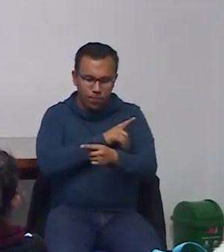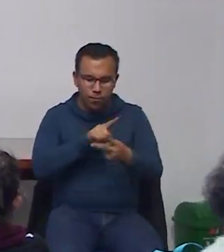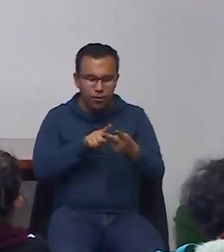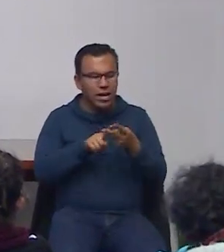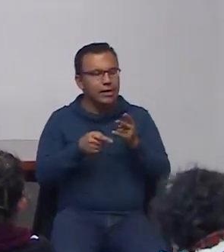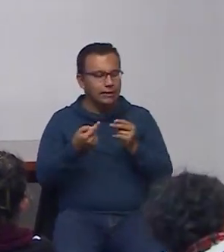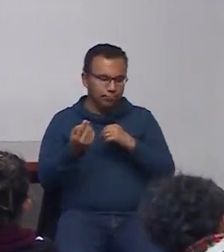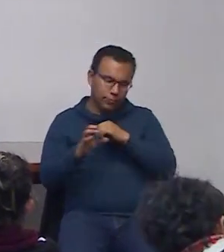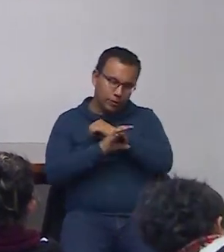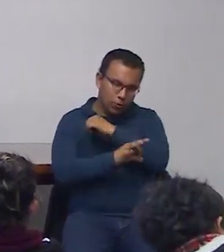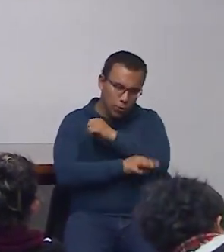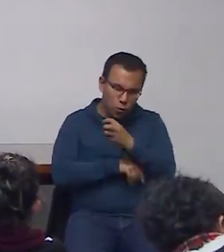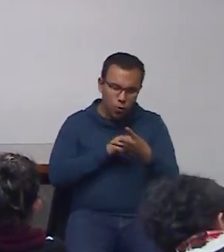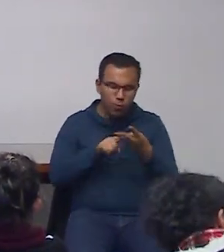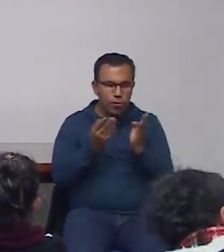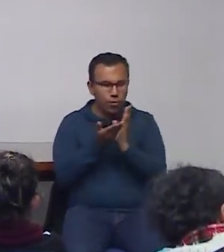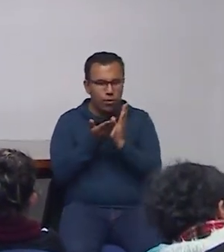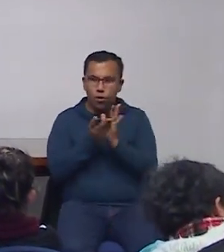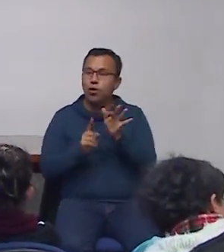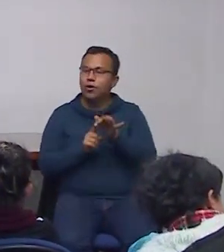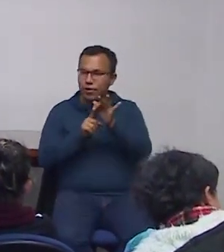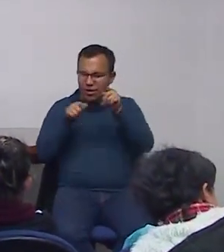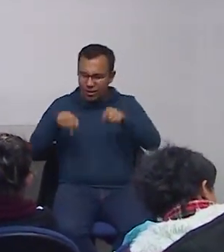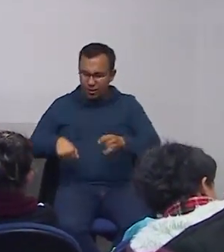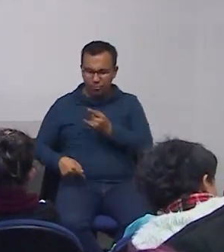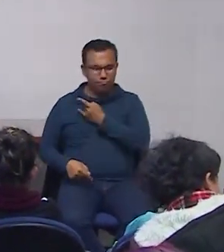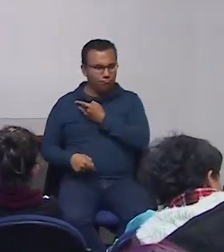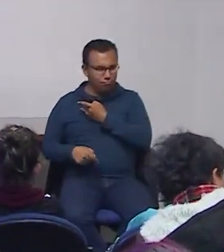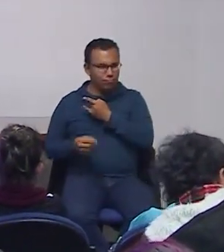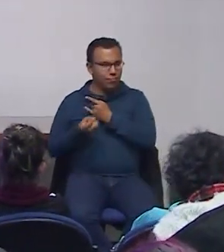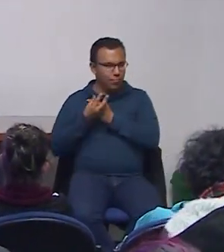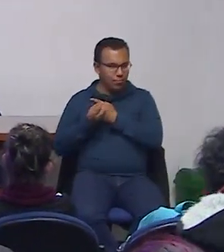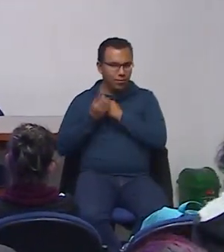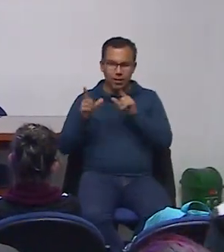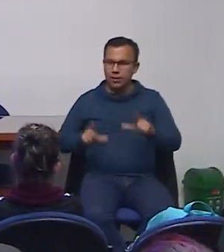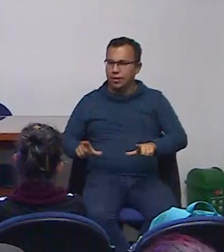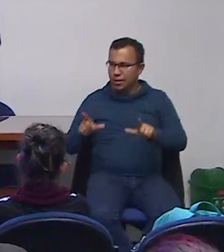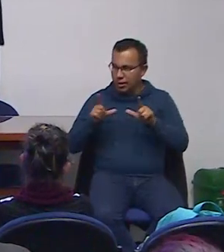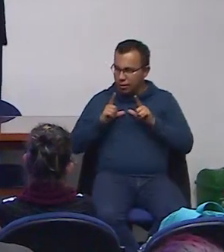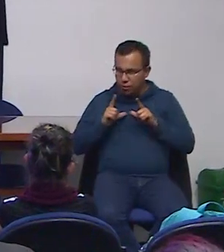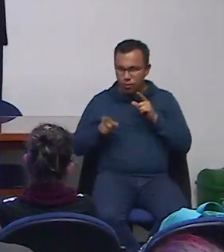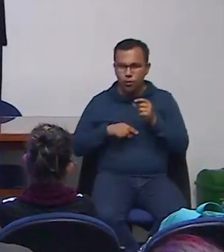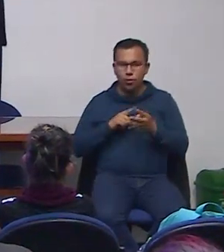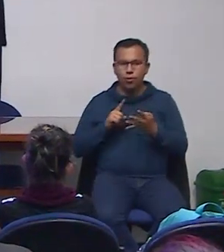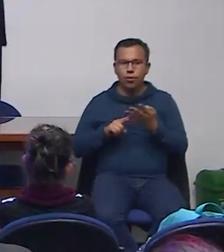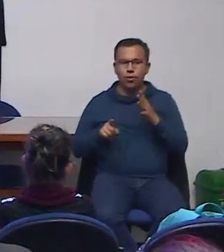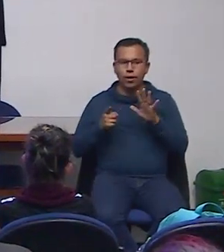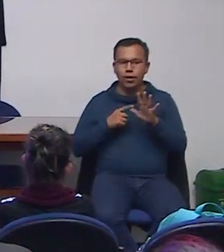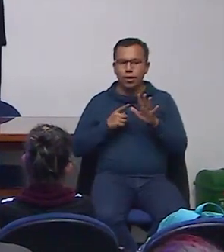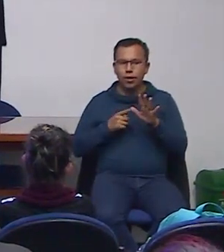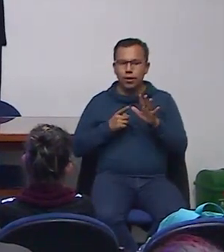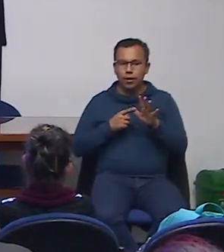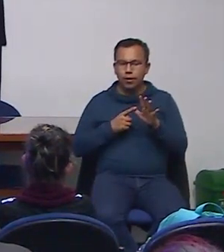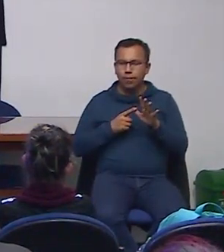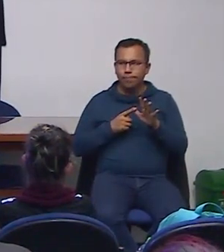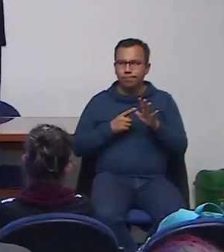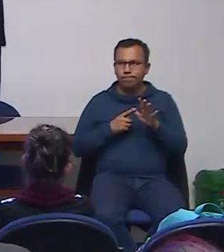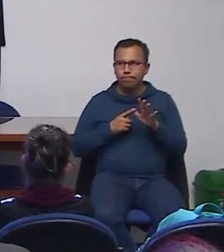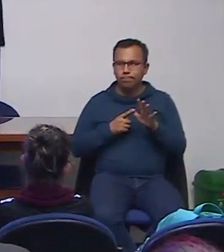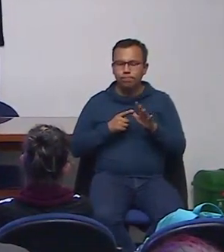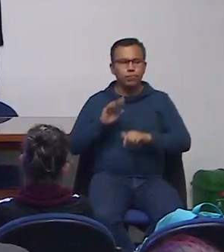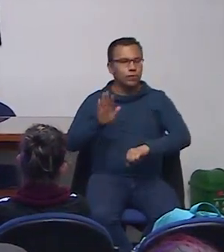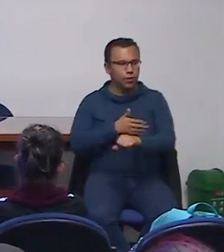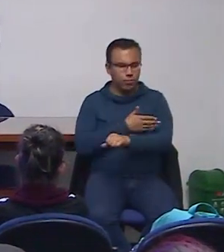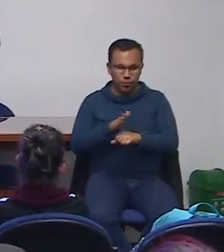eh tenemos una educad especial de aquí de la de la Universidad Pedagógica eh está un músico de la